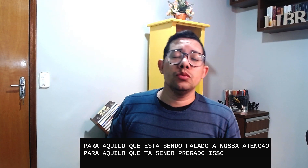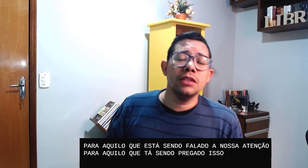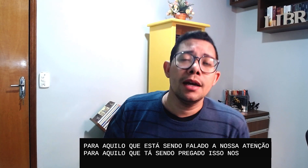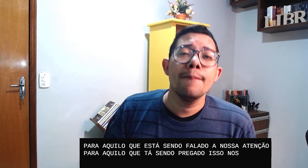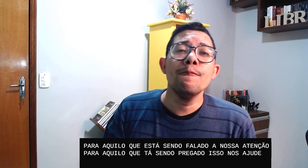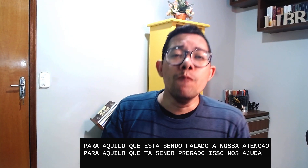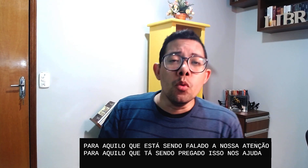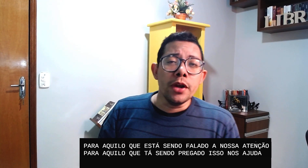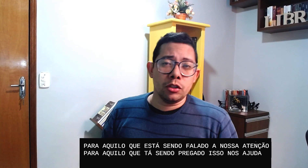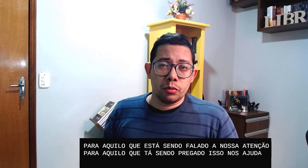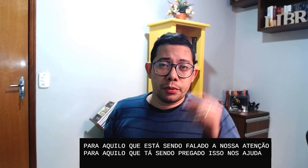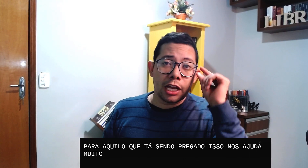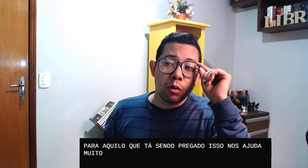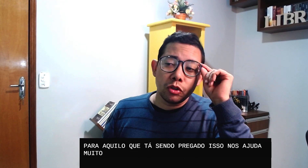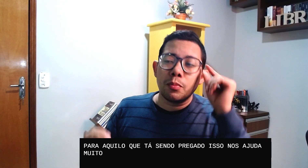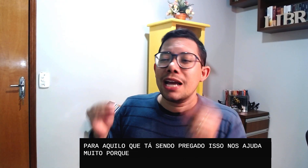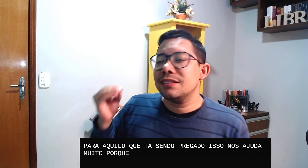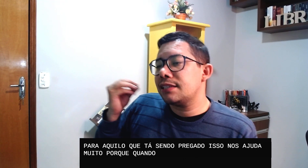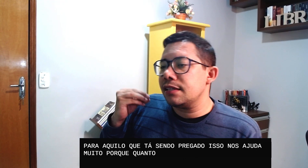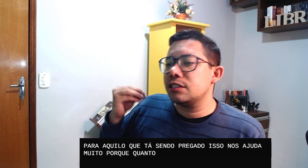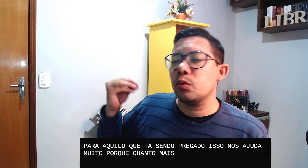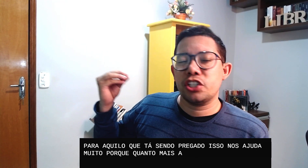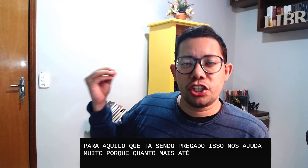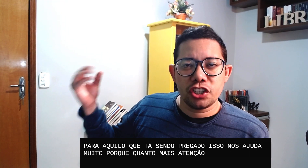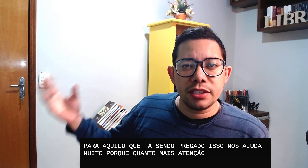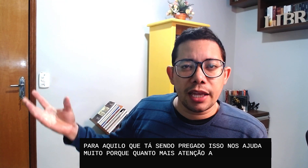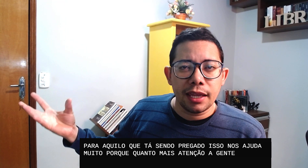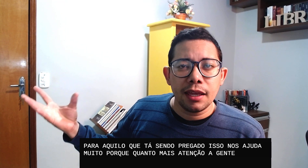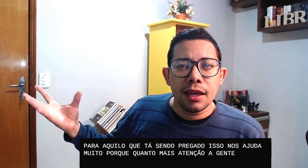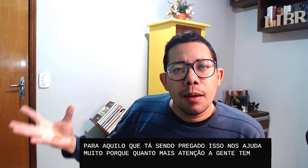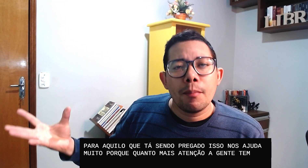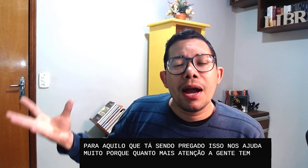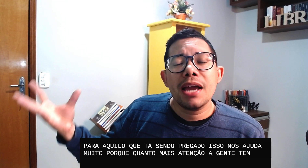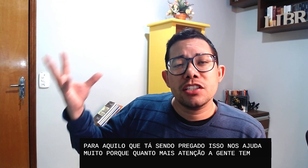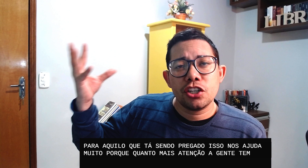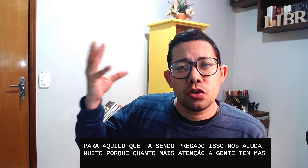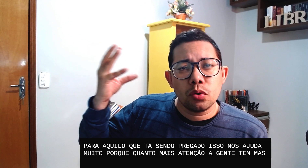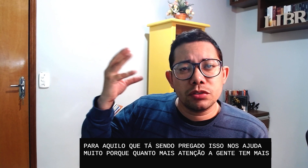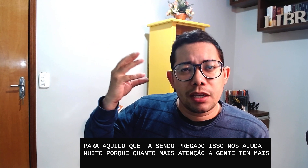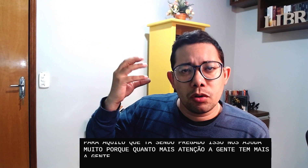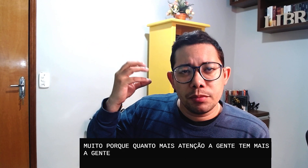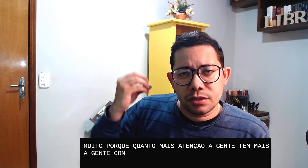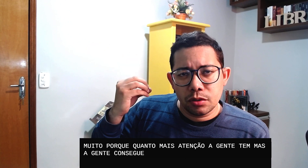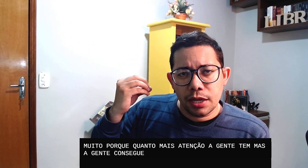ajuda muito, porque quanto mais atenção a gente tem, mais a gente consegue